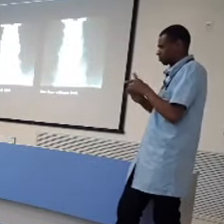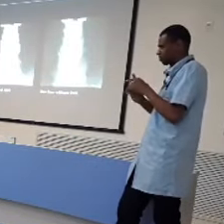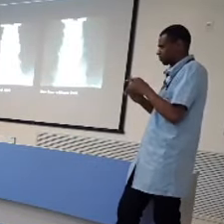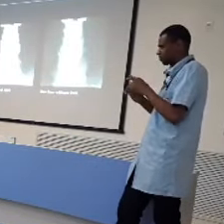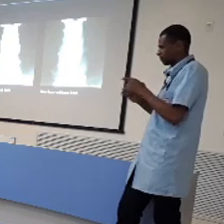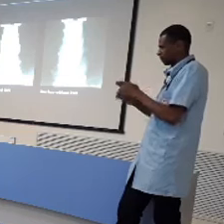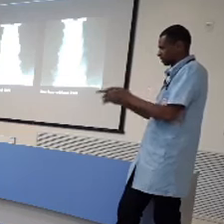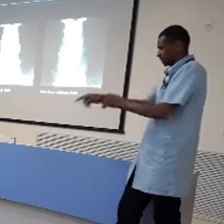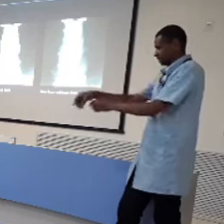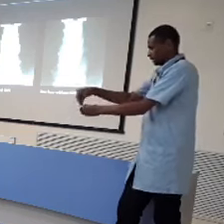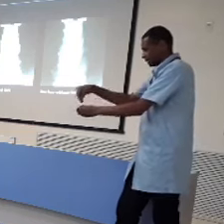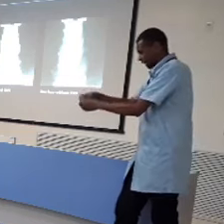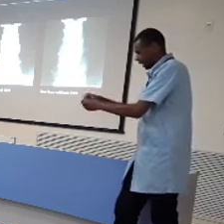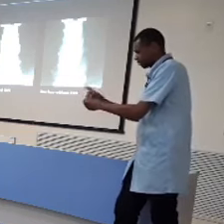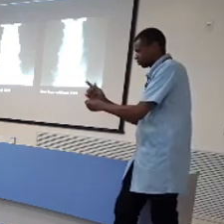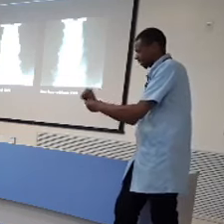tocha,